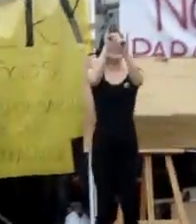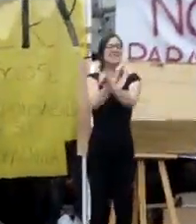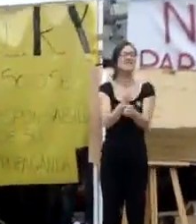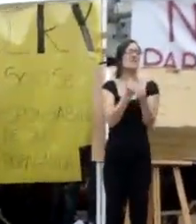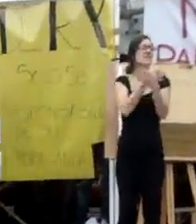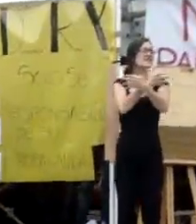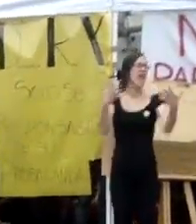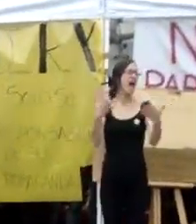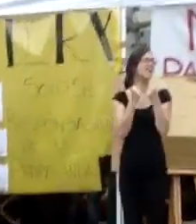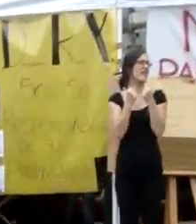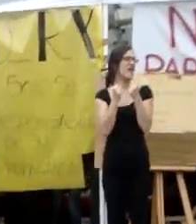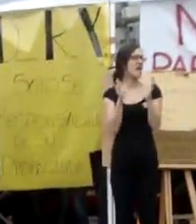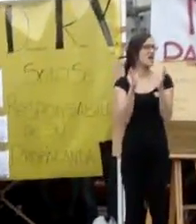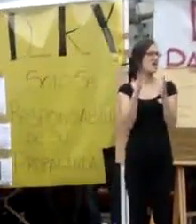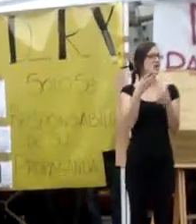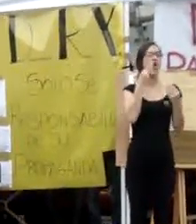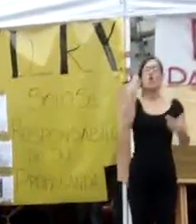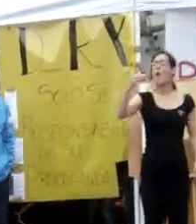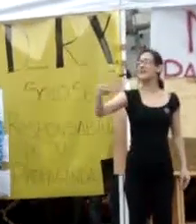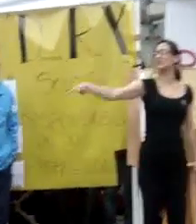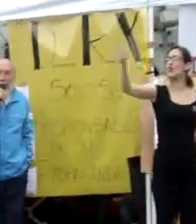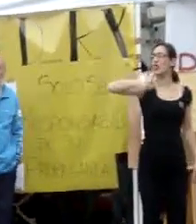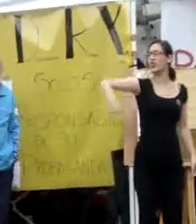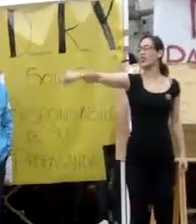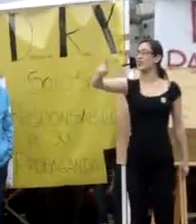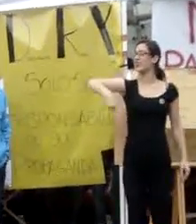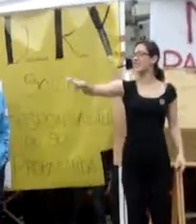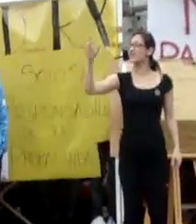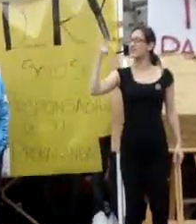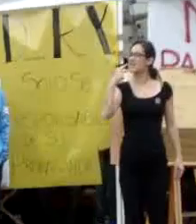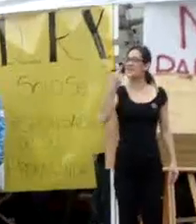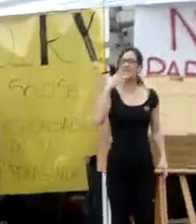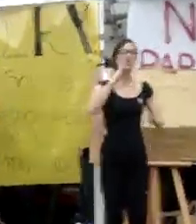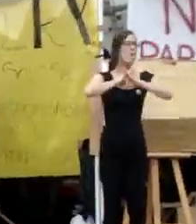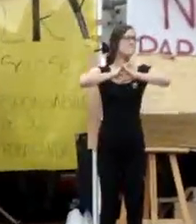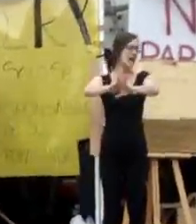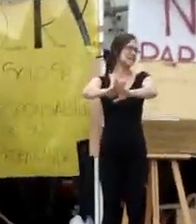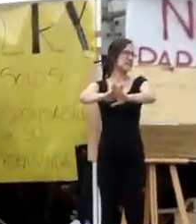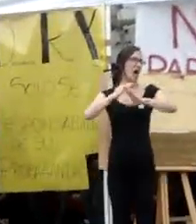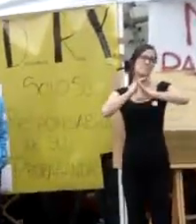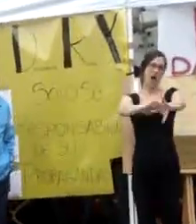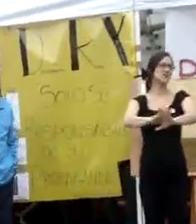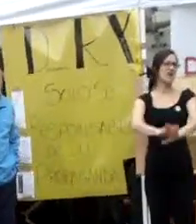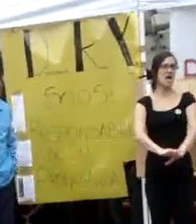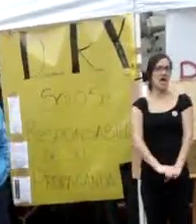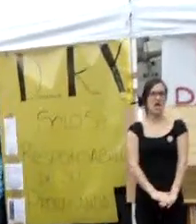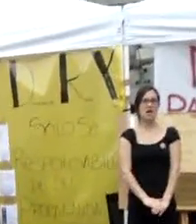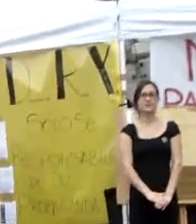muy grande y enorme para esta juventud que ha dicho basta ya.